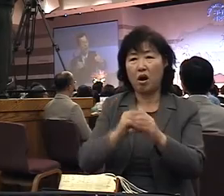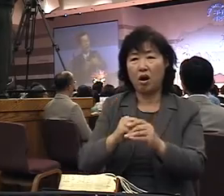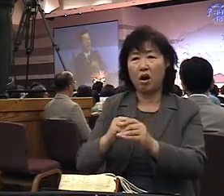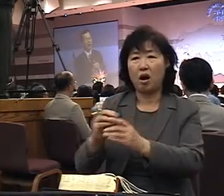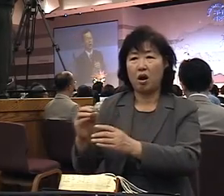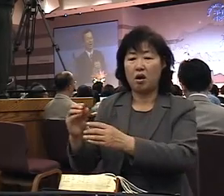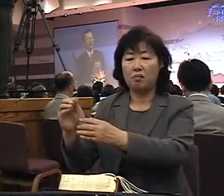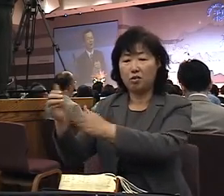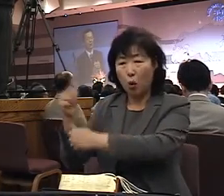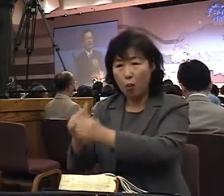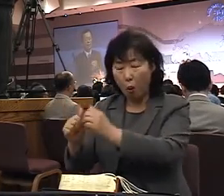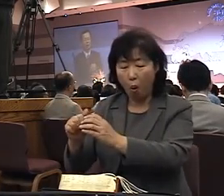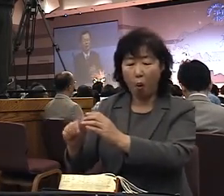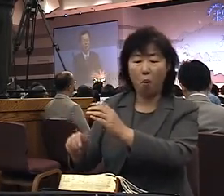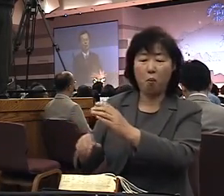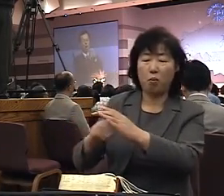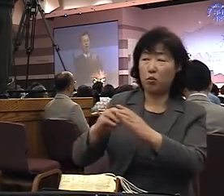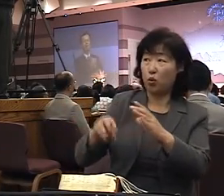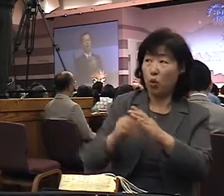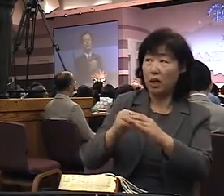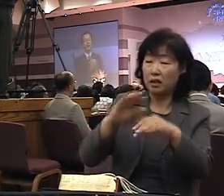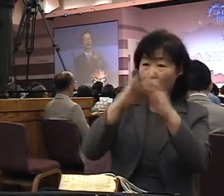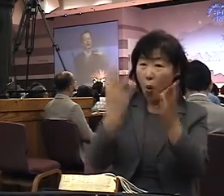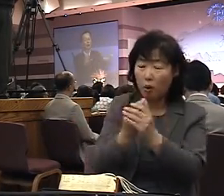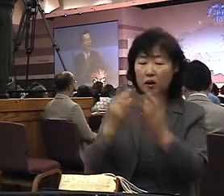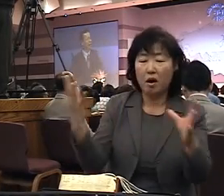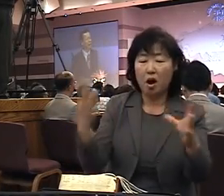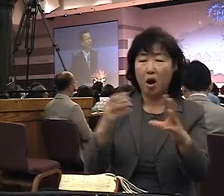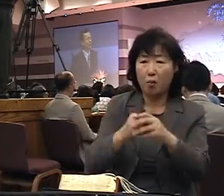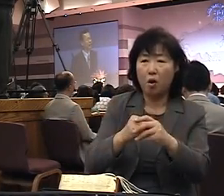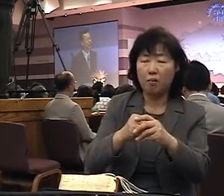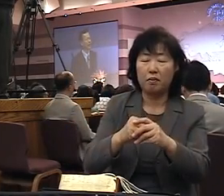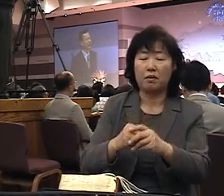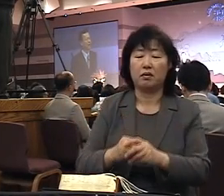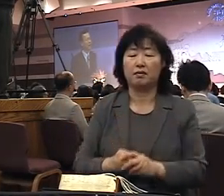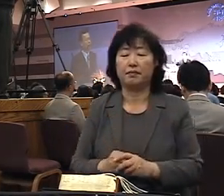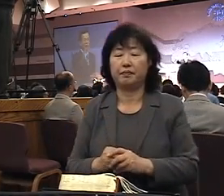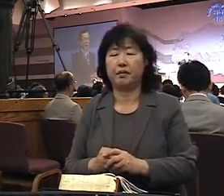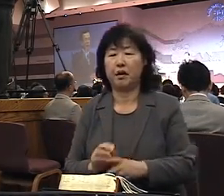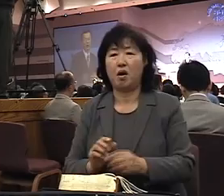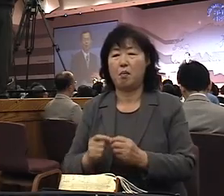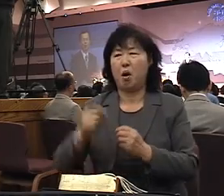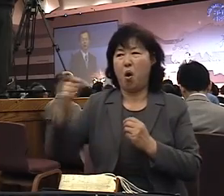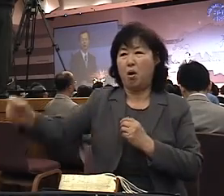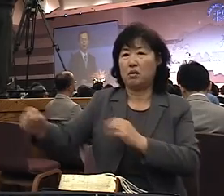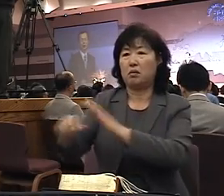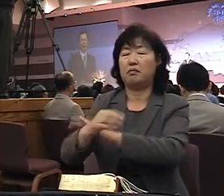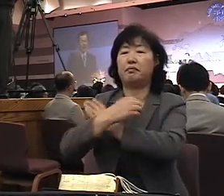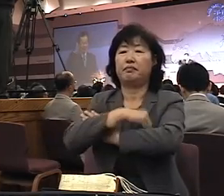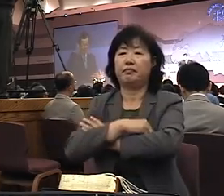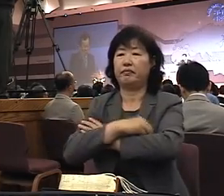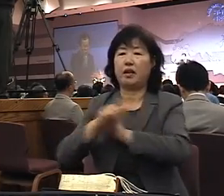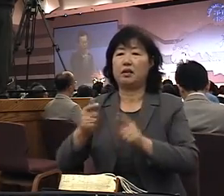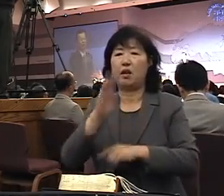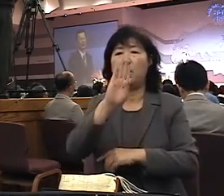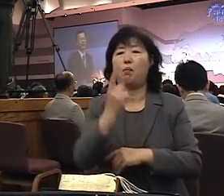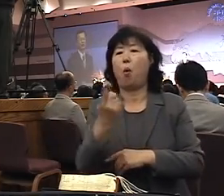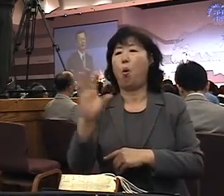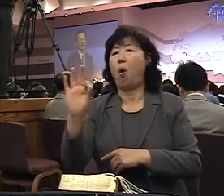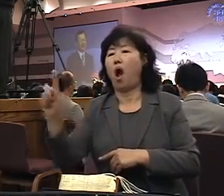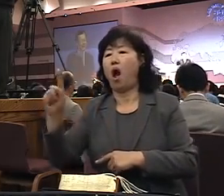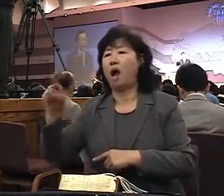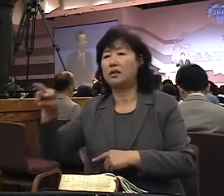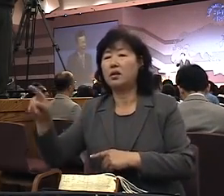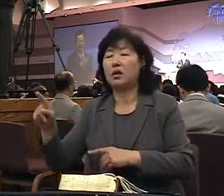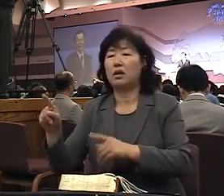이러한 죄인들을 포함하셨다는 것은 주님께서 널리 팔짱 끼고 구원하시는 게 아니라 보아스를 통해 보여주신 것처럼 근족이